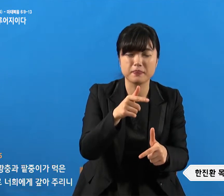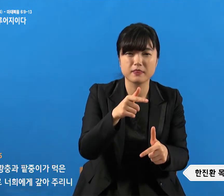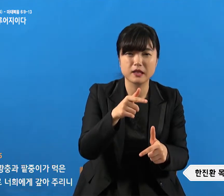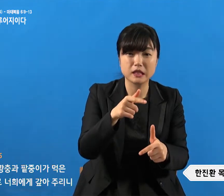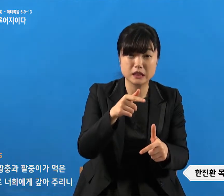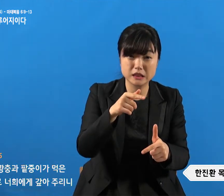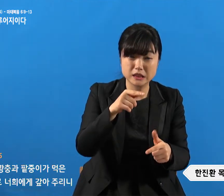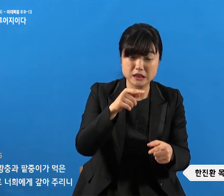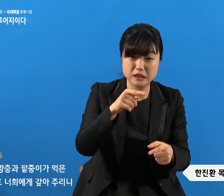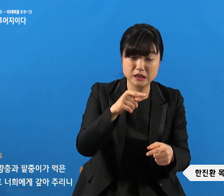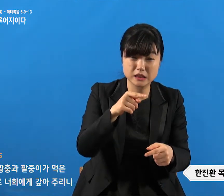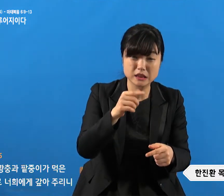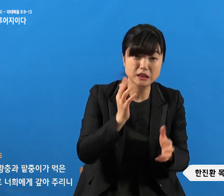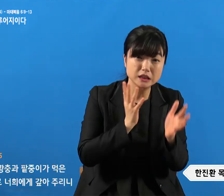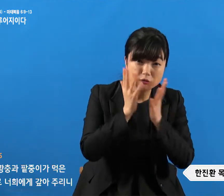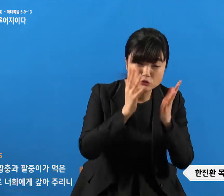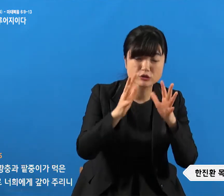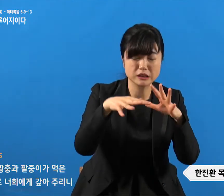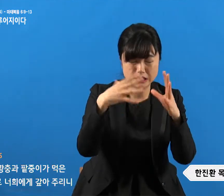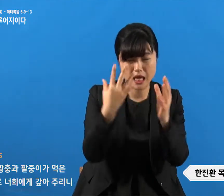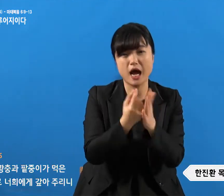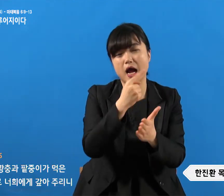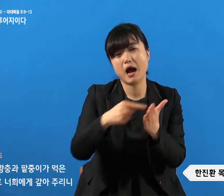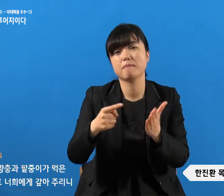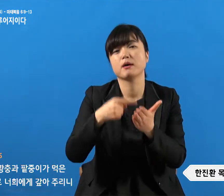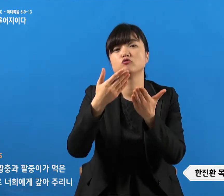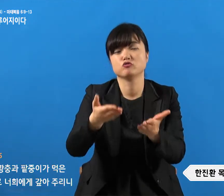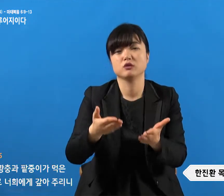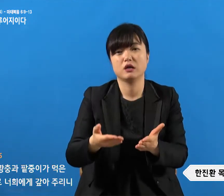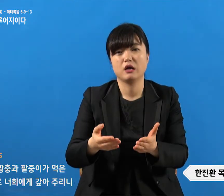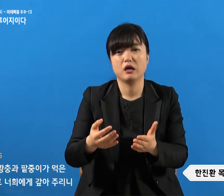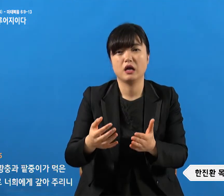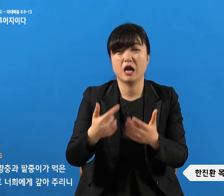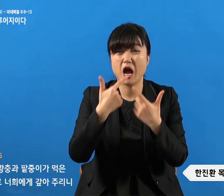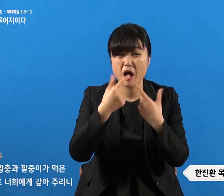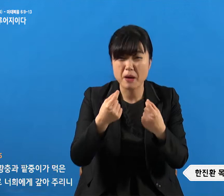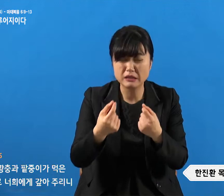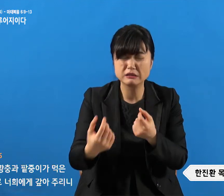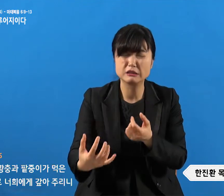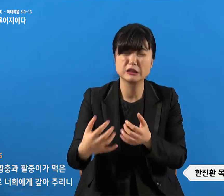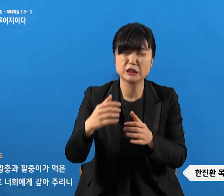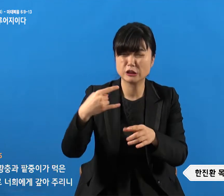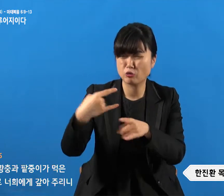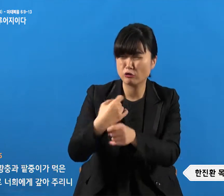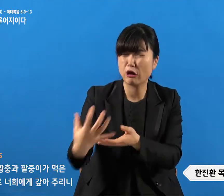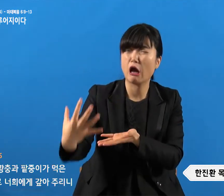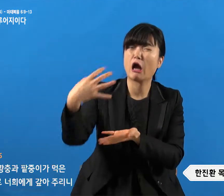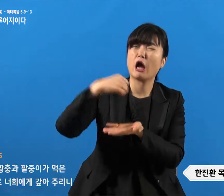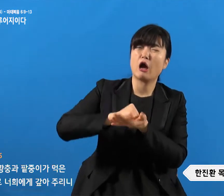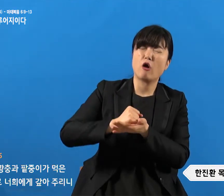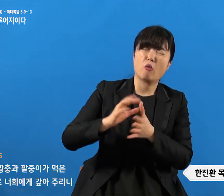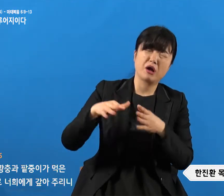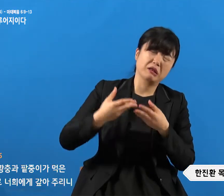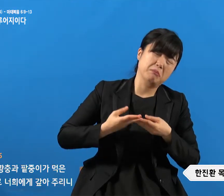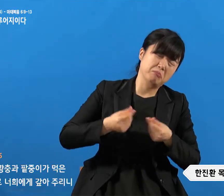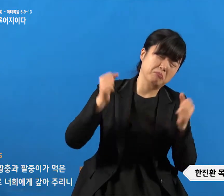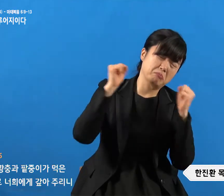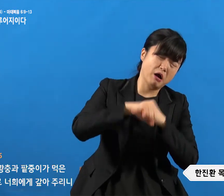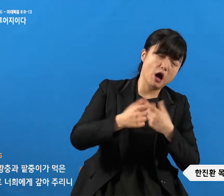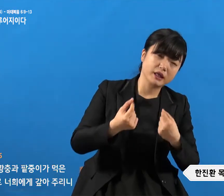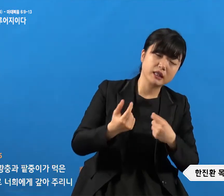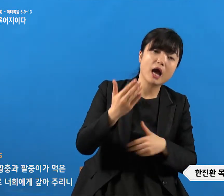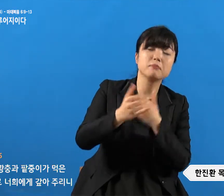메뚜기 떼가 휩쓸고 지나간 것처럼 온 나라가 그냥 적군에게 짓밟혀서 황폐하게 돼 있는데